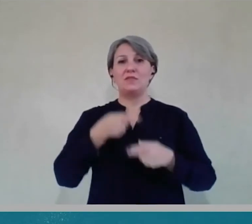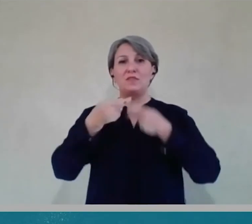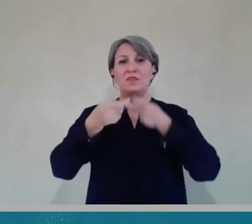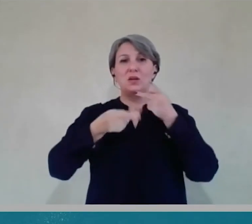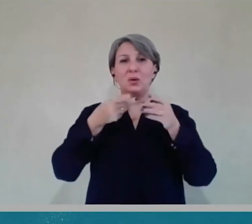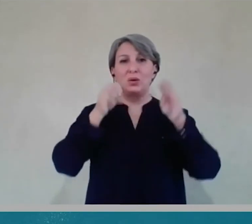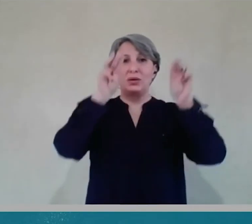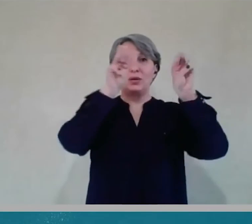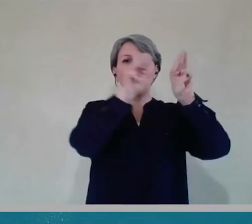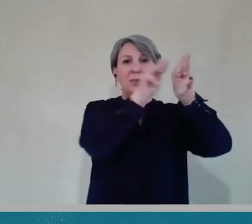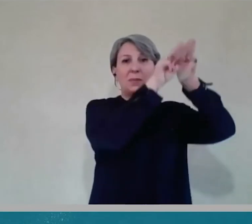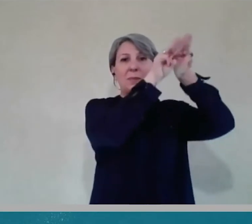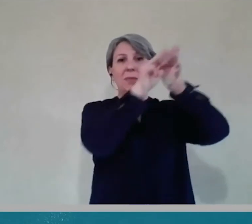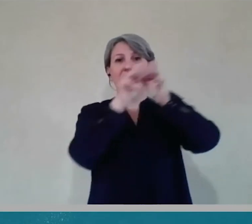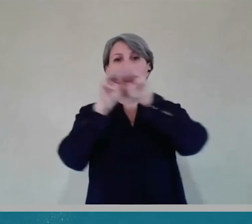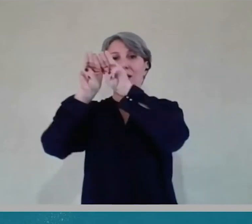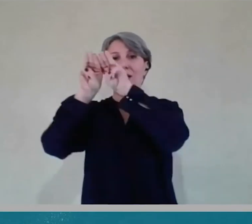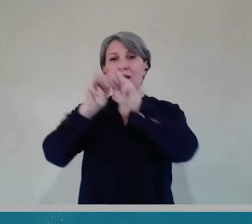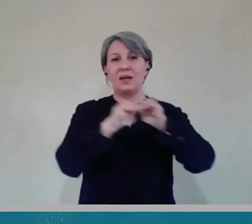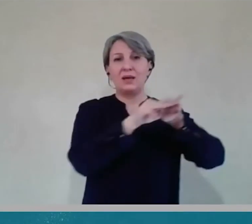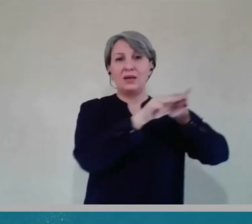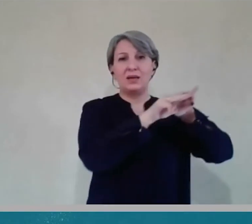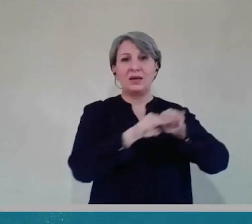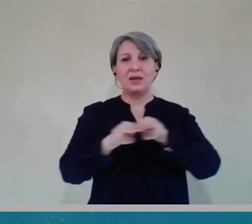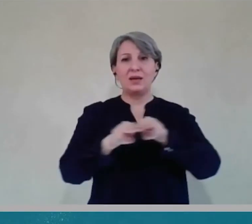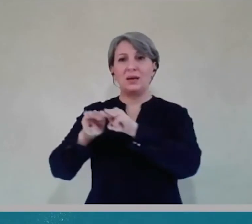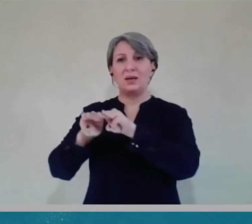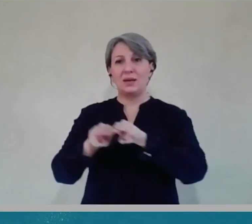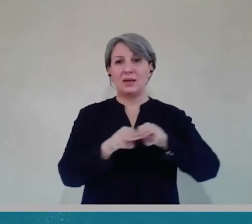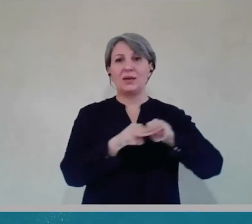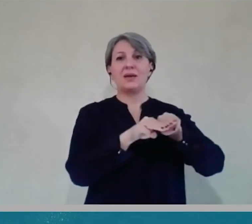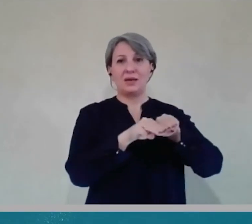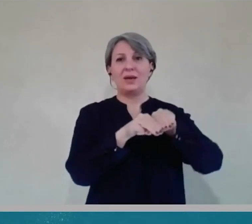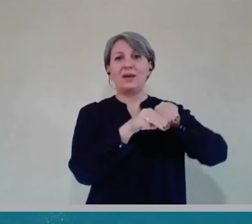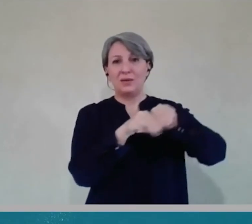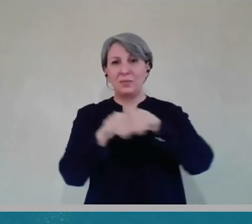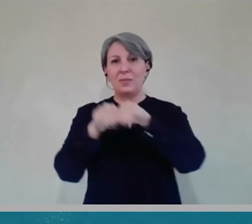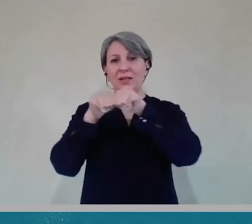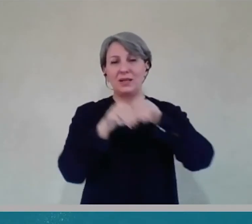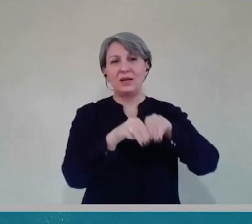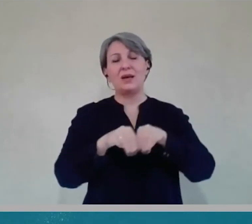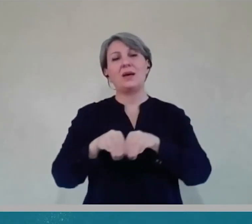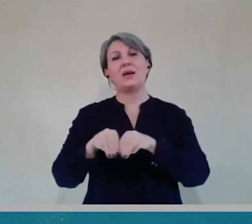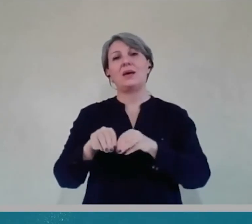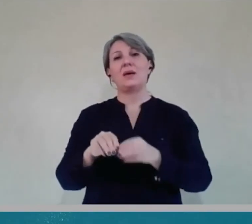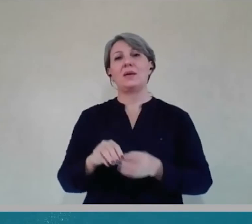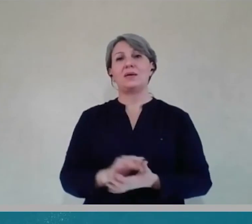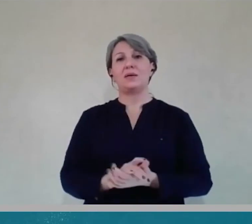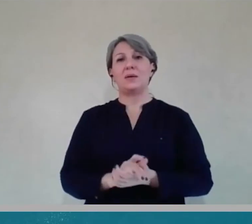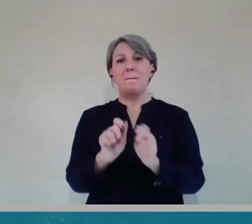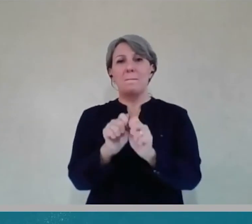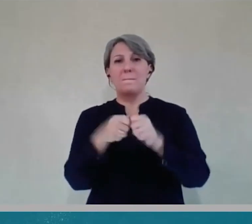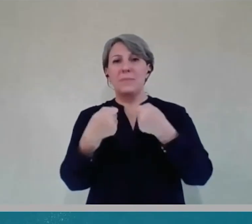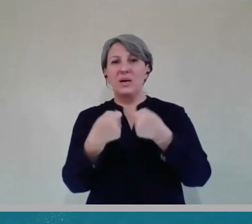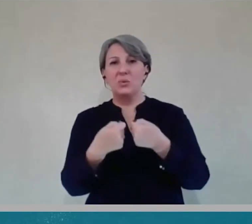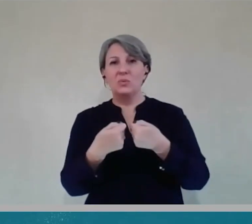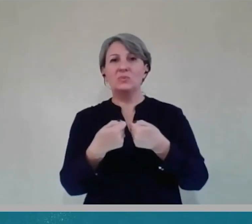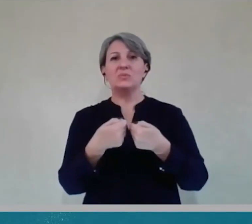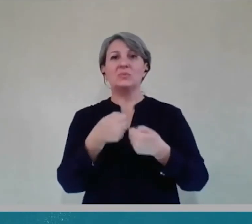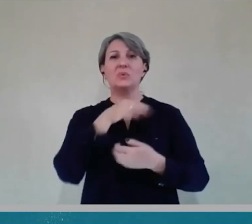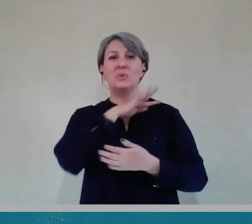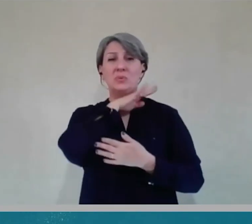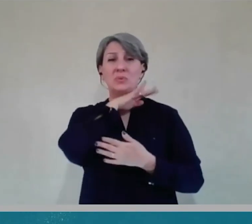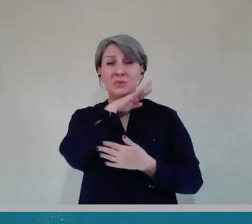palavra profética cada semana. E essa palavra traz o próprio Filho de Deus. E